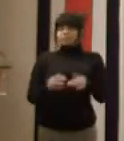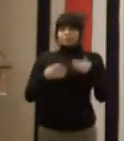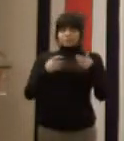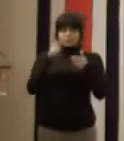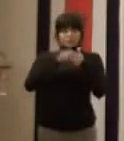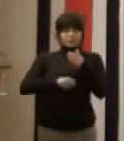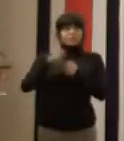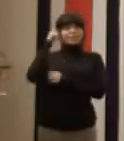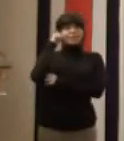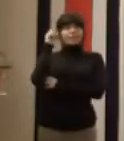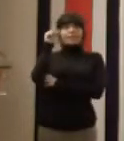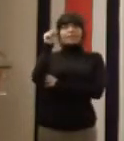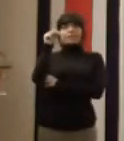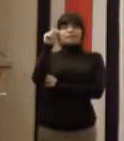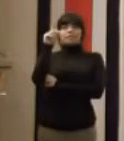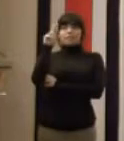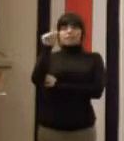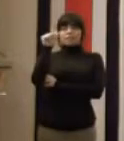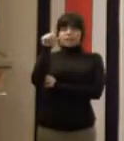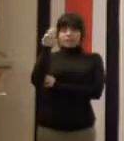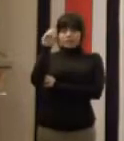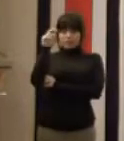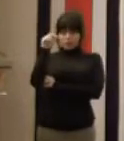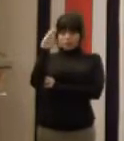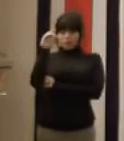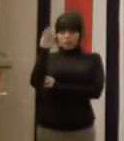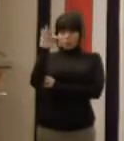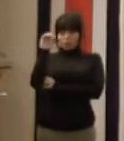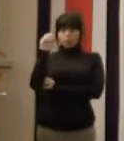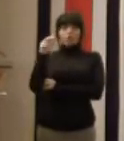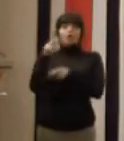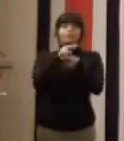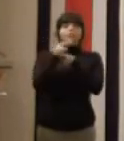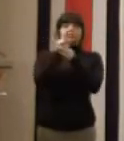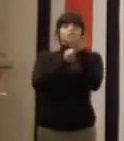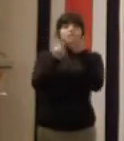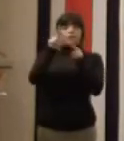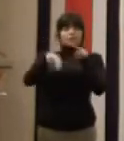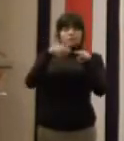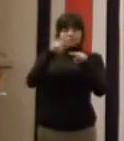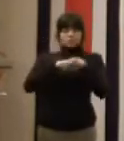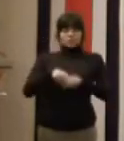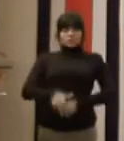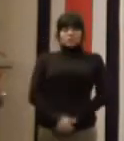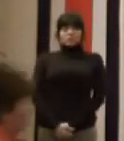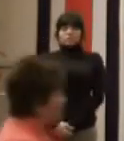Firma la señora Sandra León Coto, rectora de la Universidad Nacional.